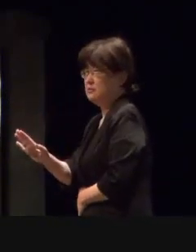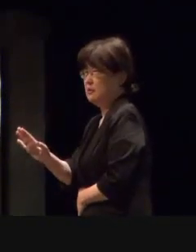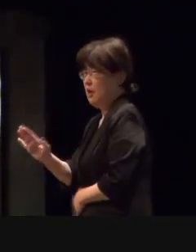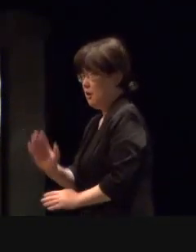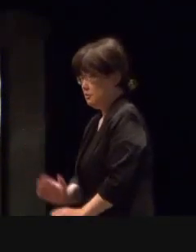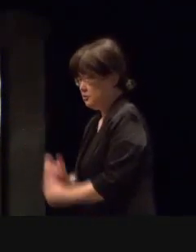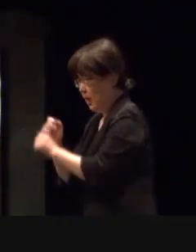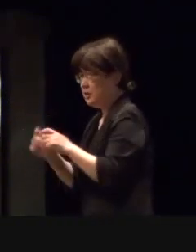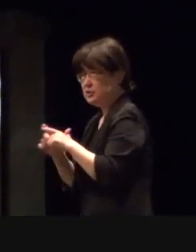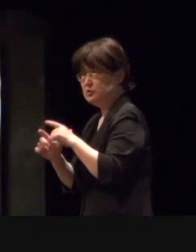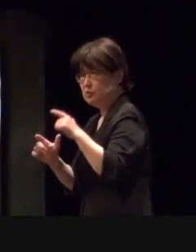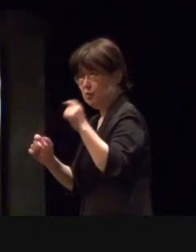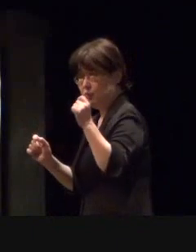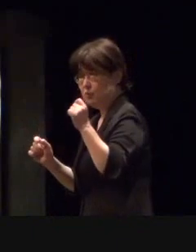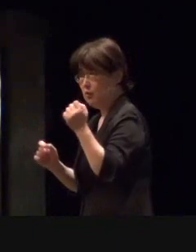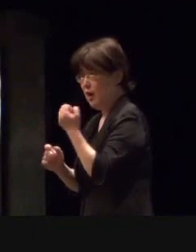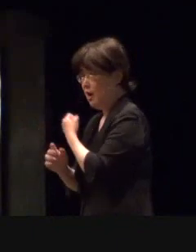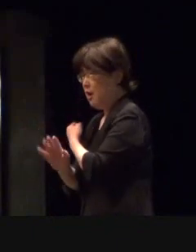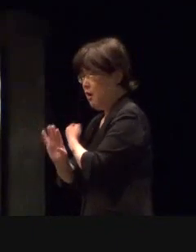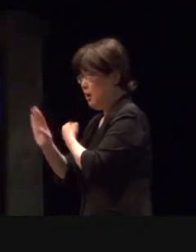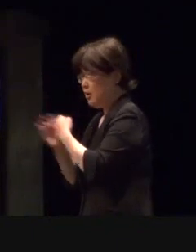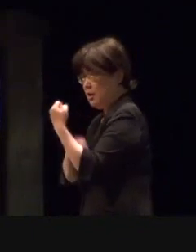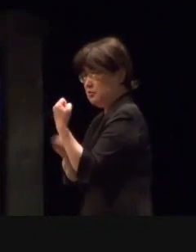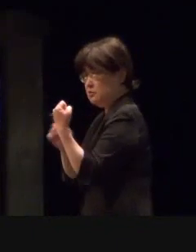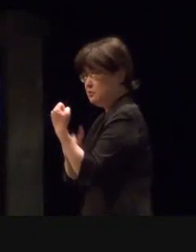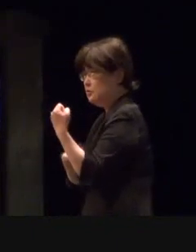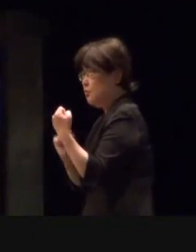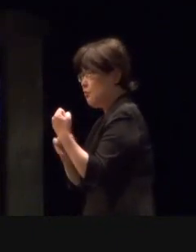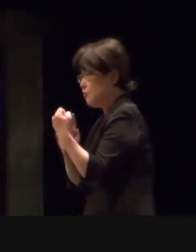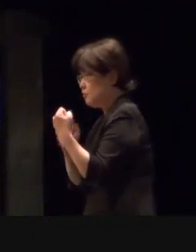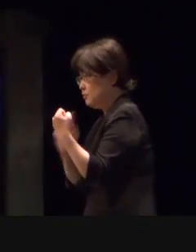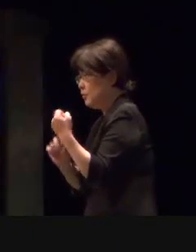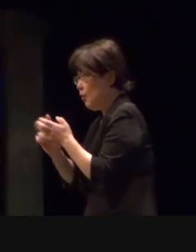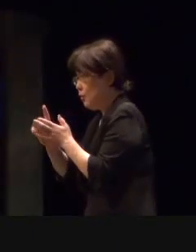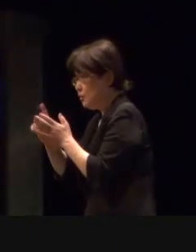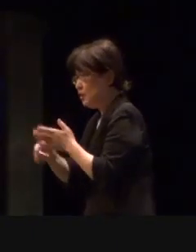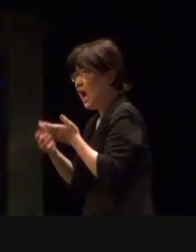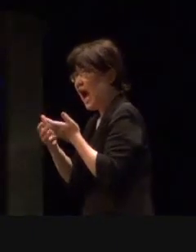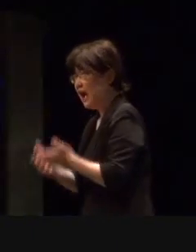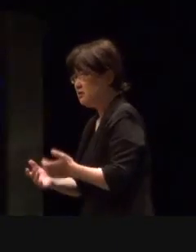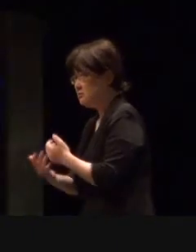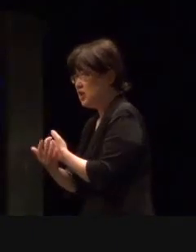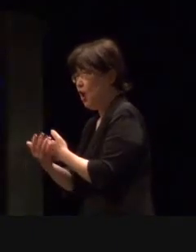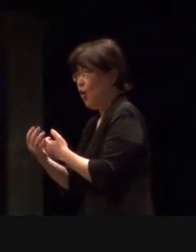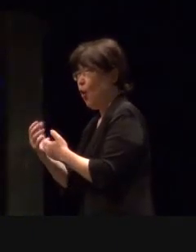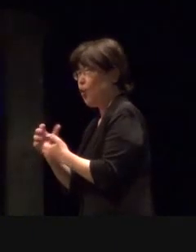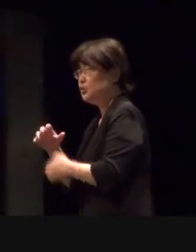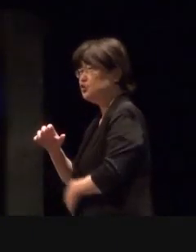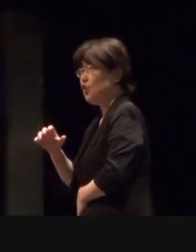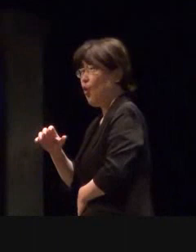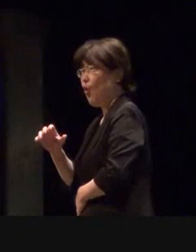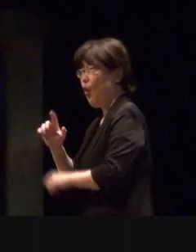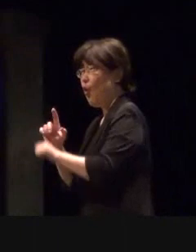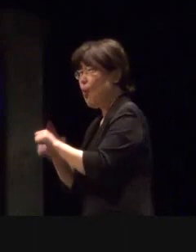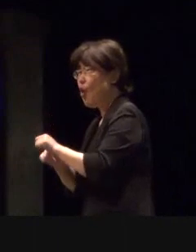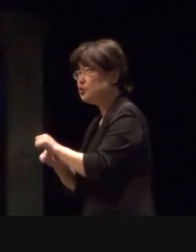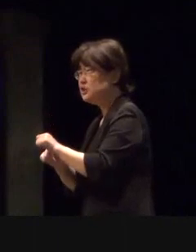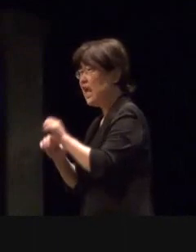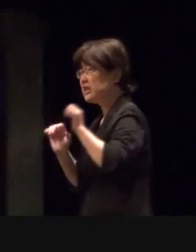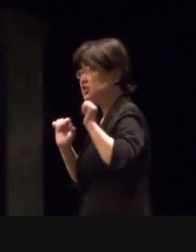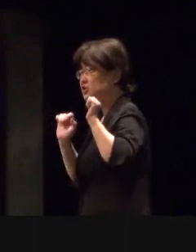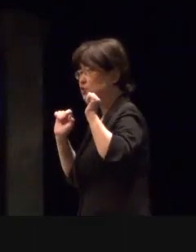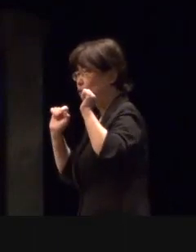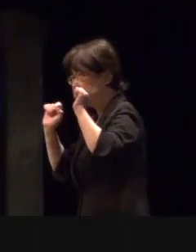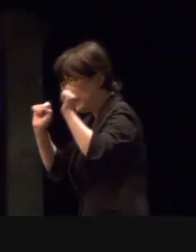つまり日本は原子力をやるにあたって安全保障を目的としてやるんだということ